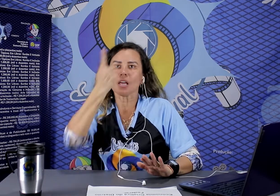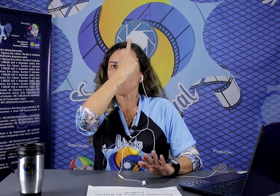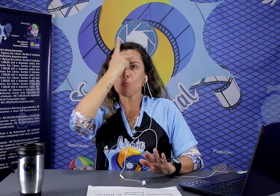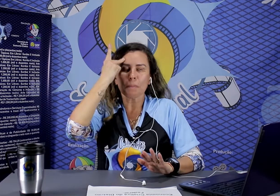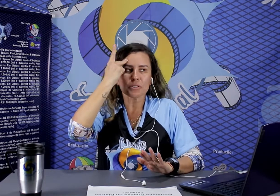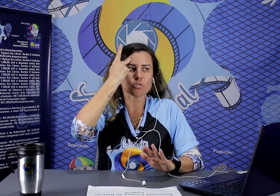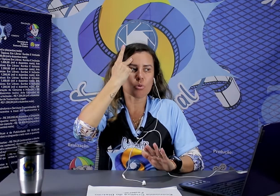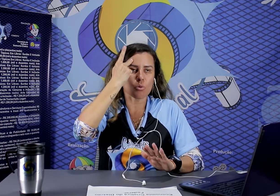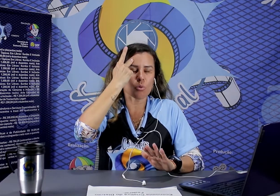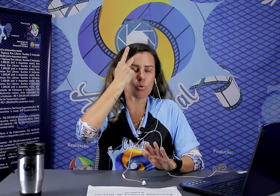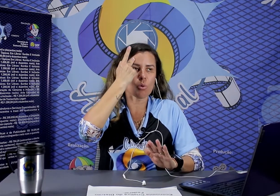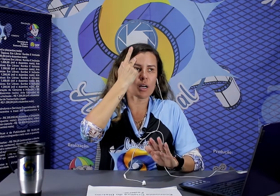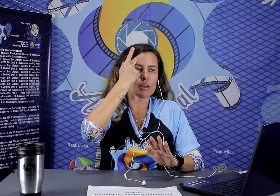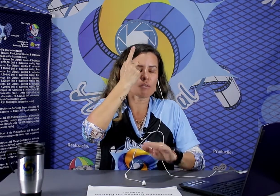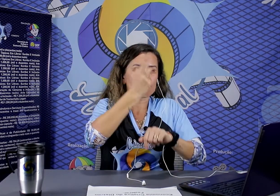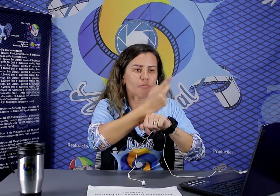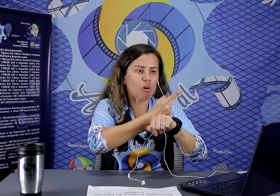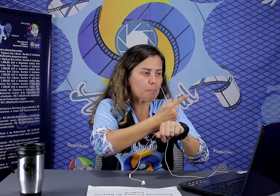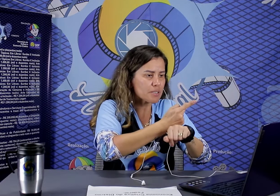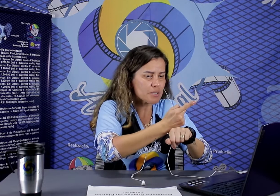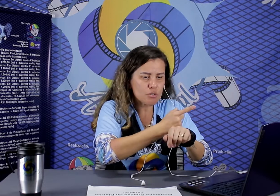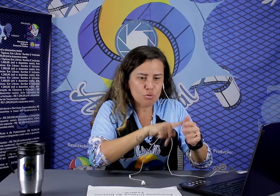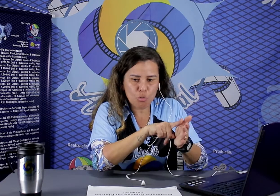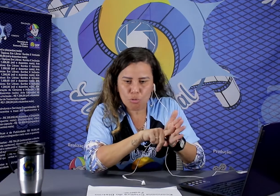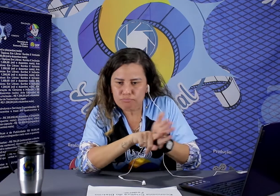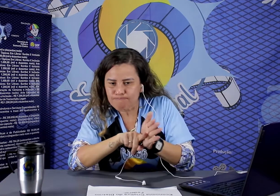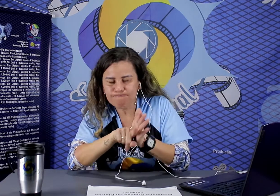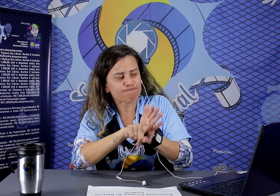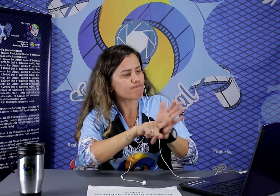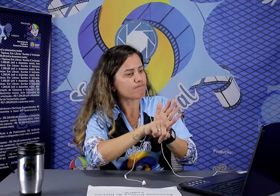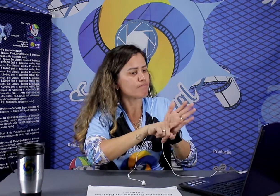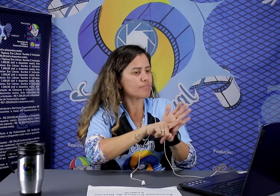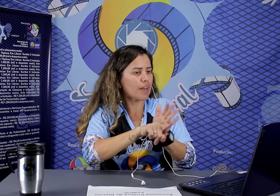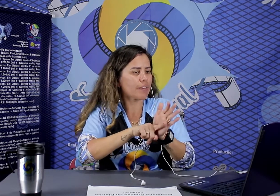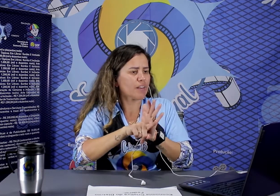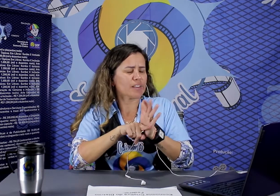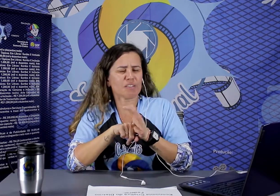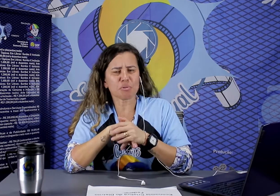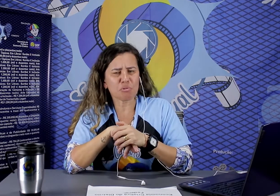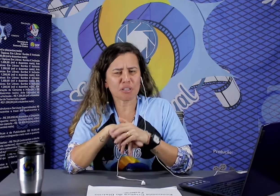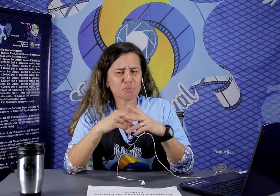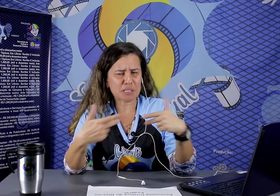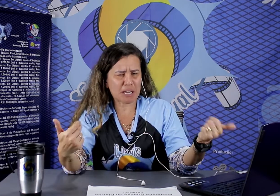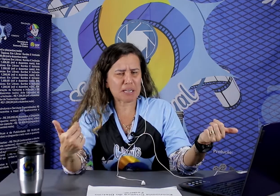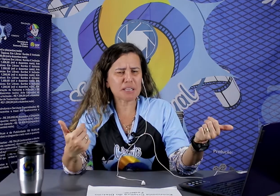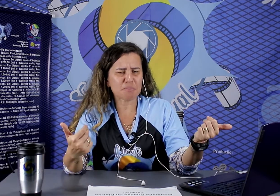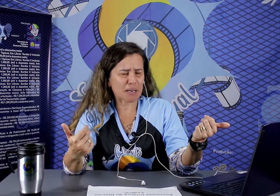Uma pessoa, ó, pesquisou, né? Estava procurando especiarias, parece,